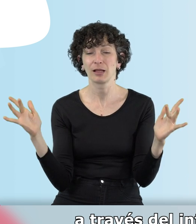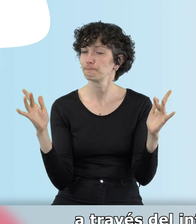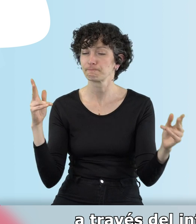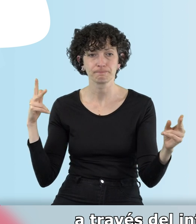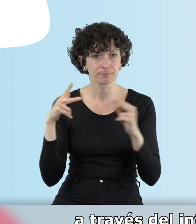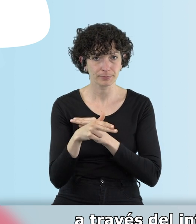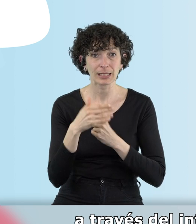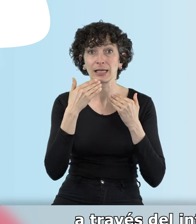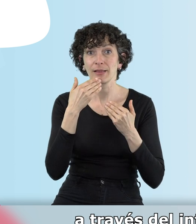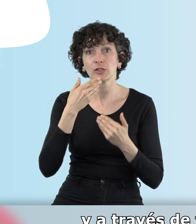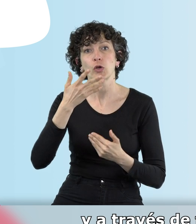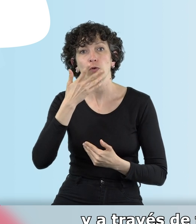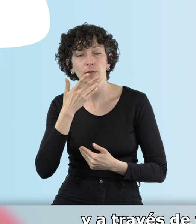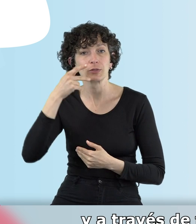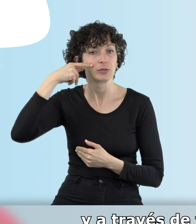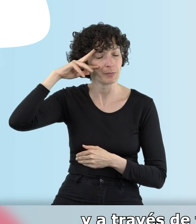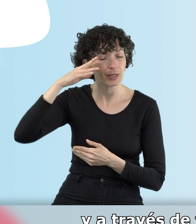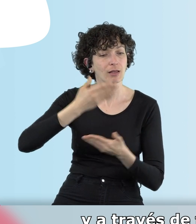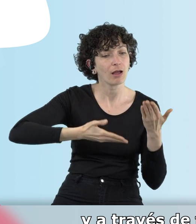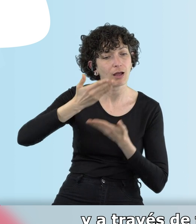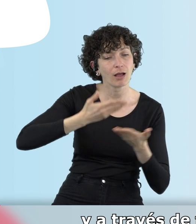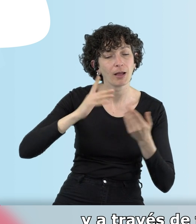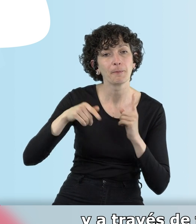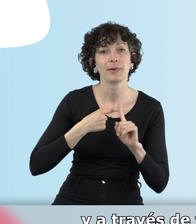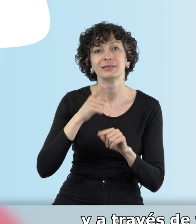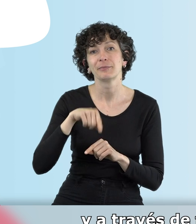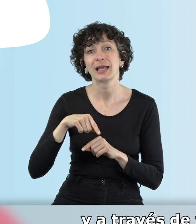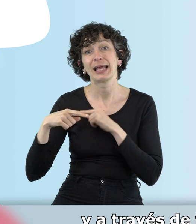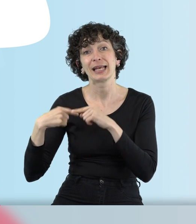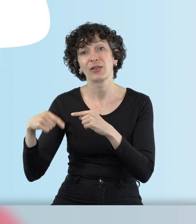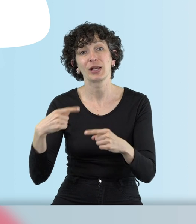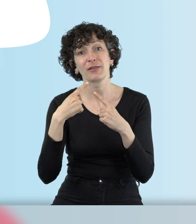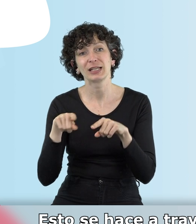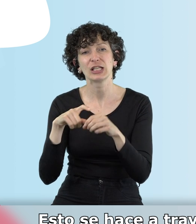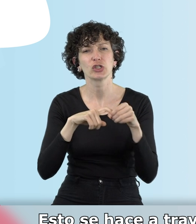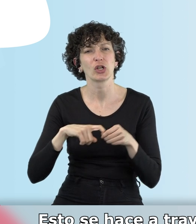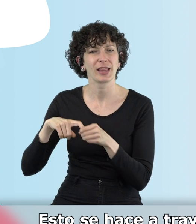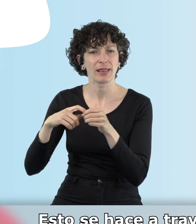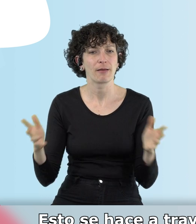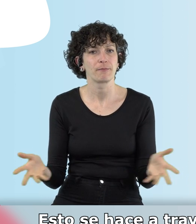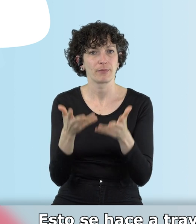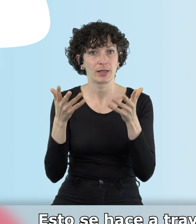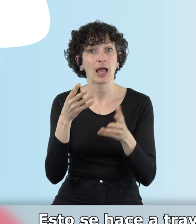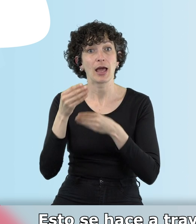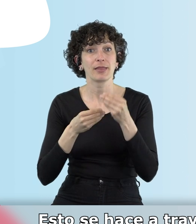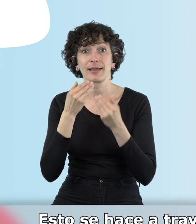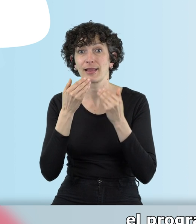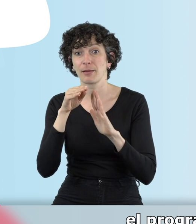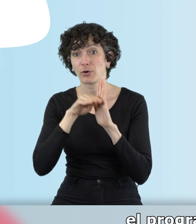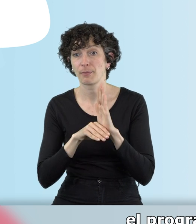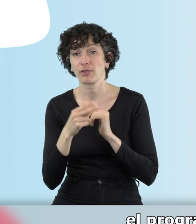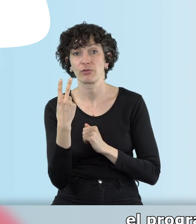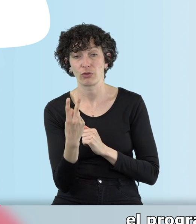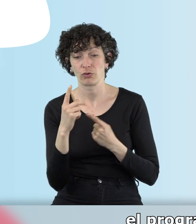intercambio de conocimiento y experiencias y a través de fomentar la solidaridad entre generaciones. Esto se hace a través de dos vías o dos programas.